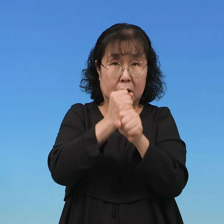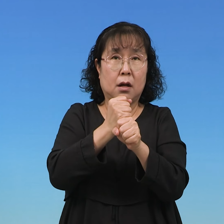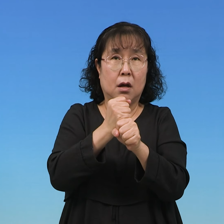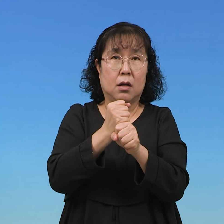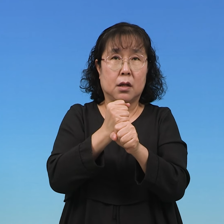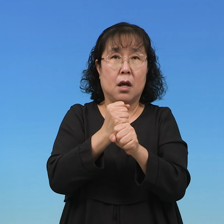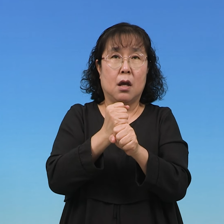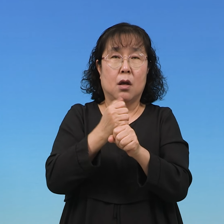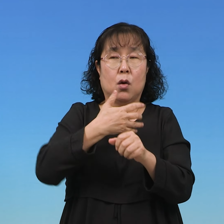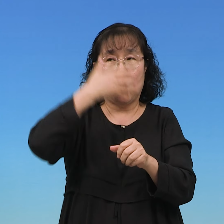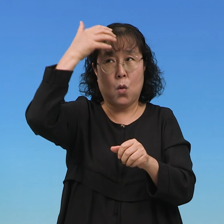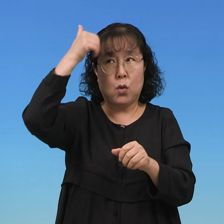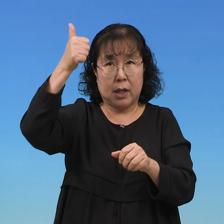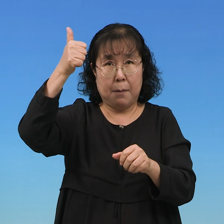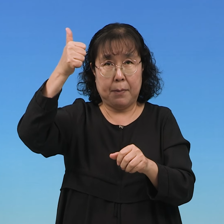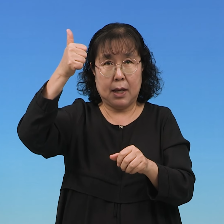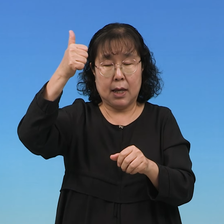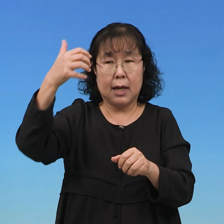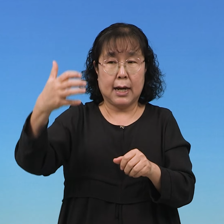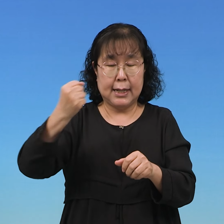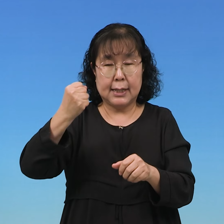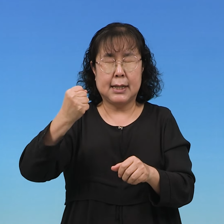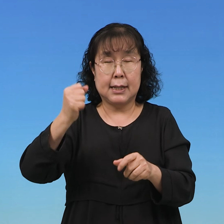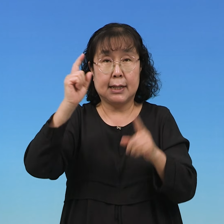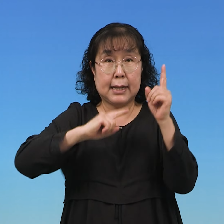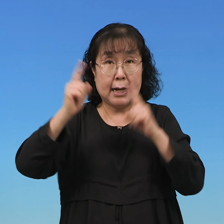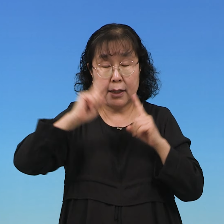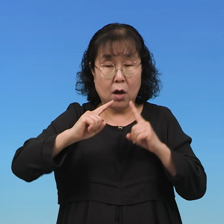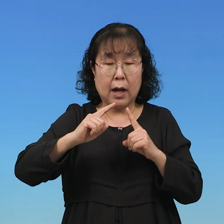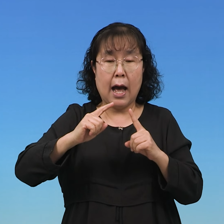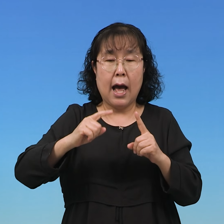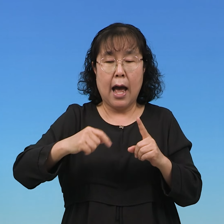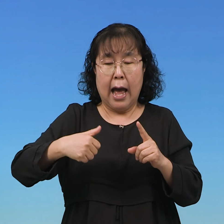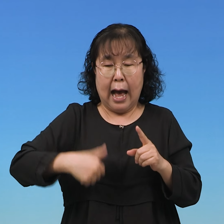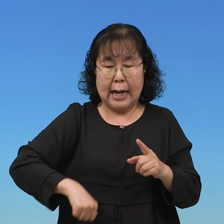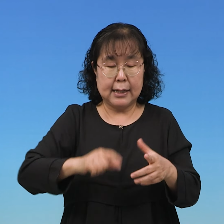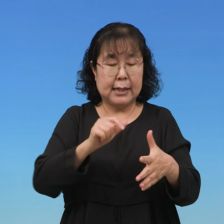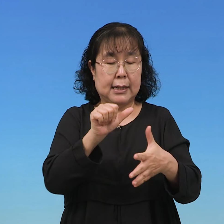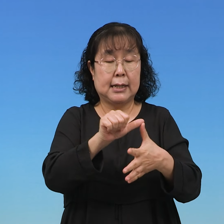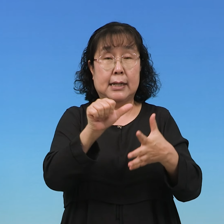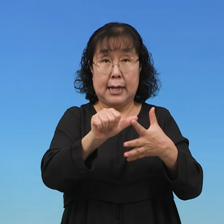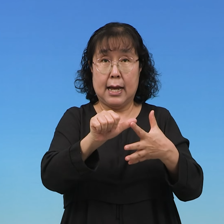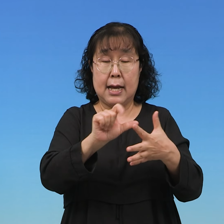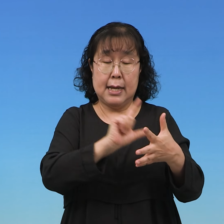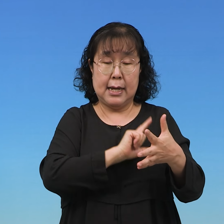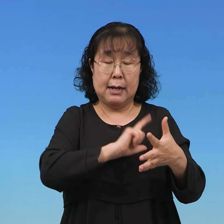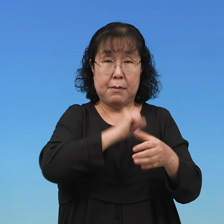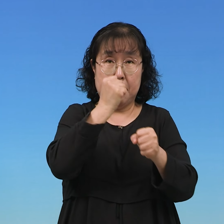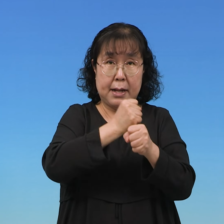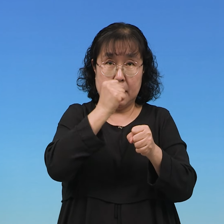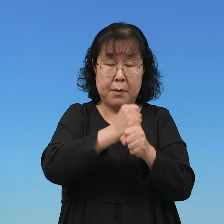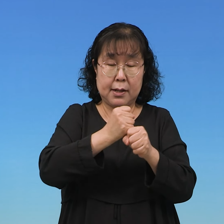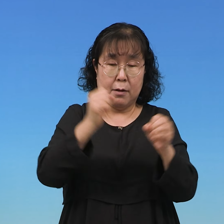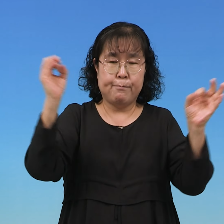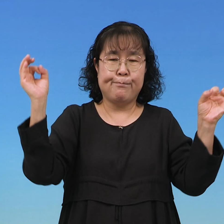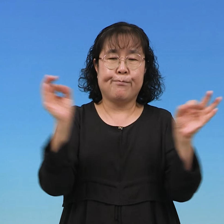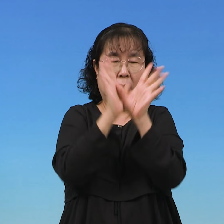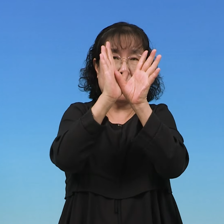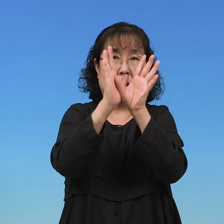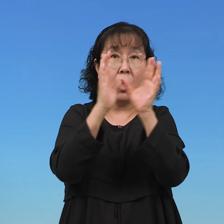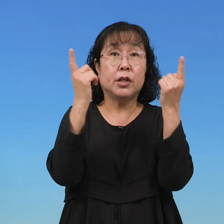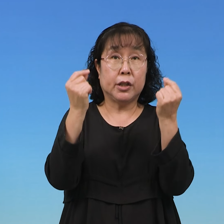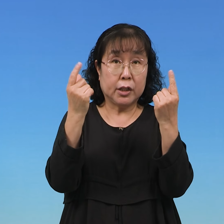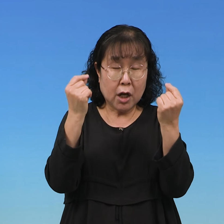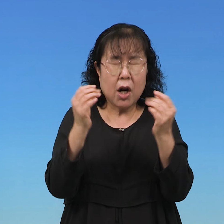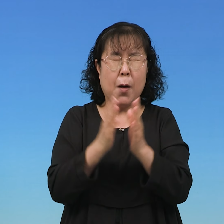두 아들의 이름을 통해서 다 사라졌던 것처럼 여러분 우리 모두가 다 과거의 상처를 올 연말까지